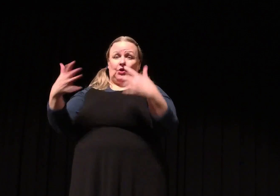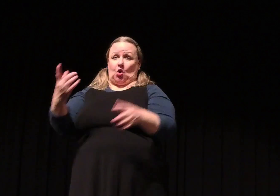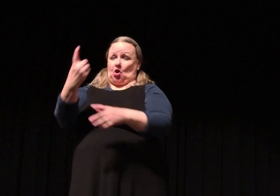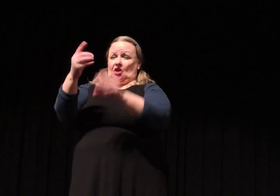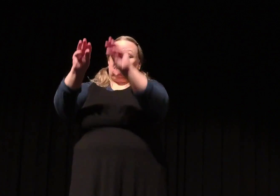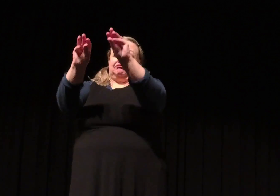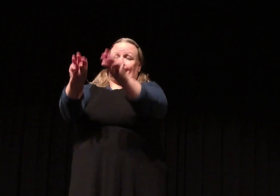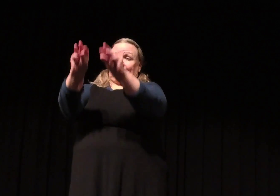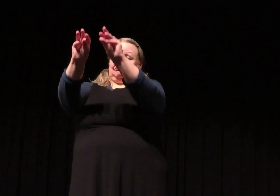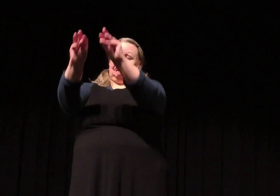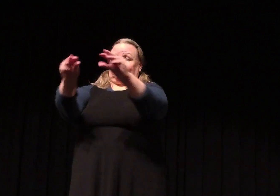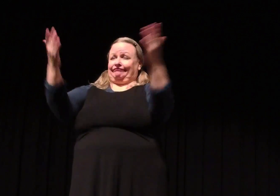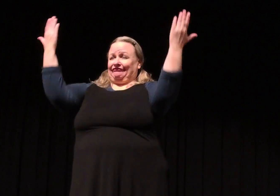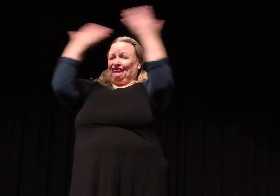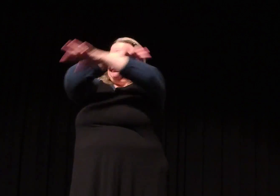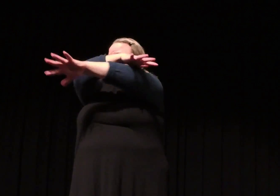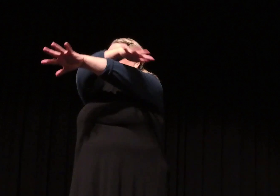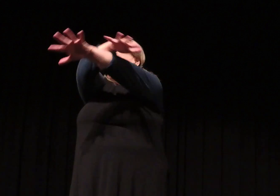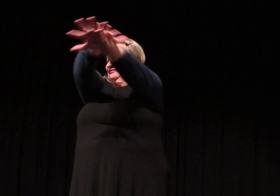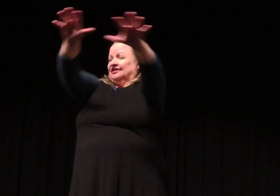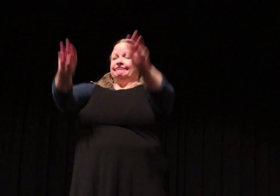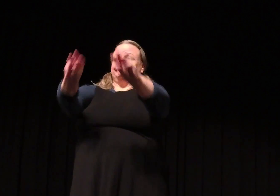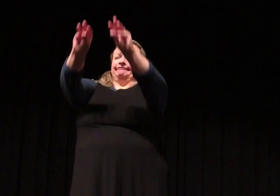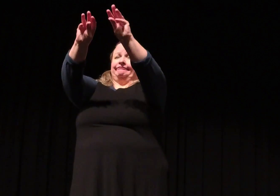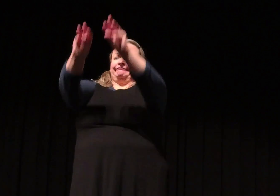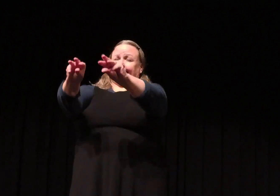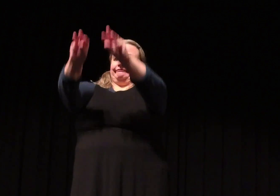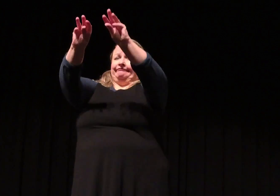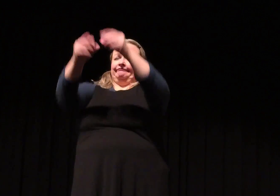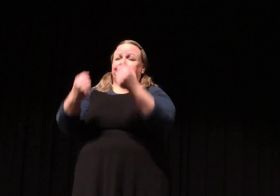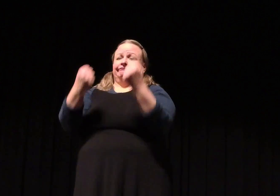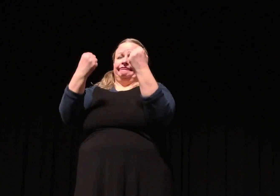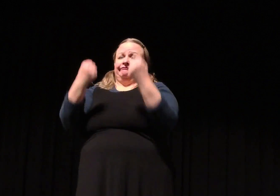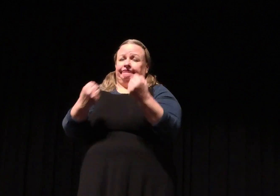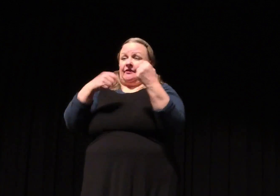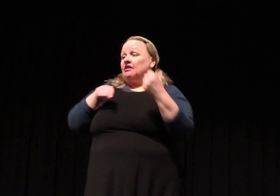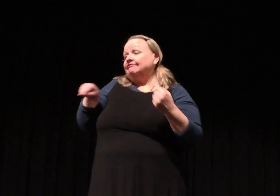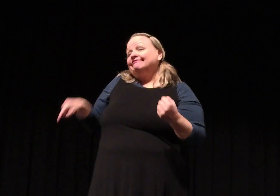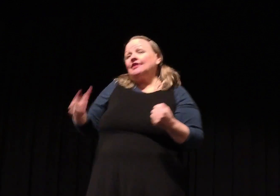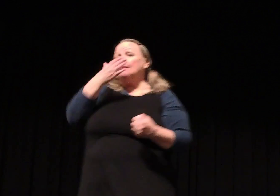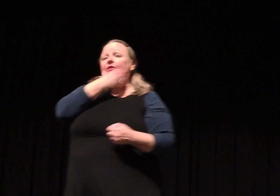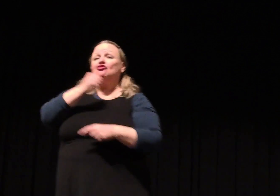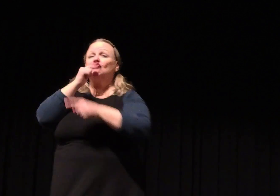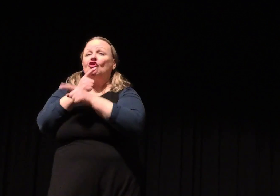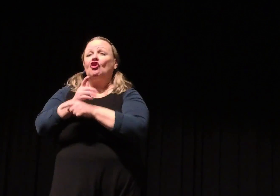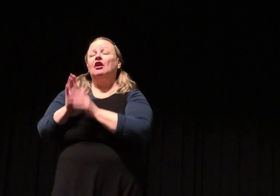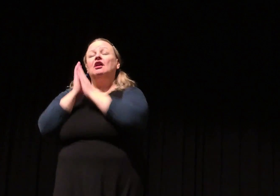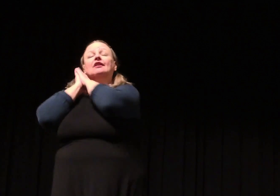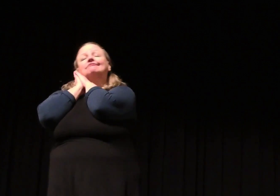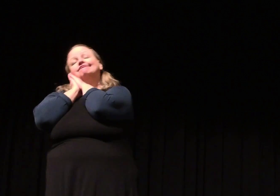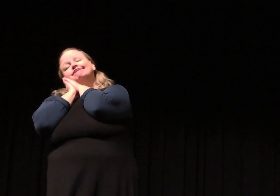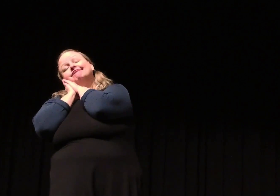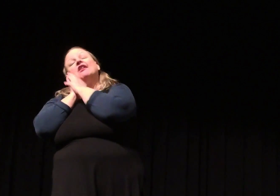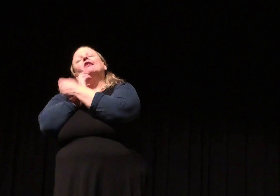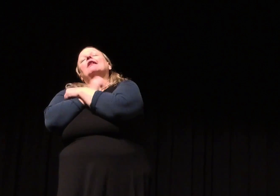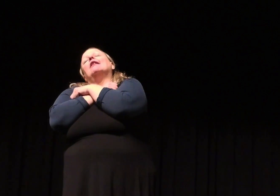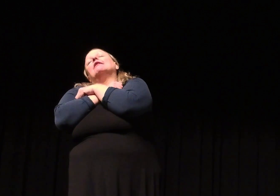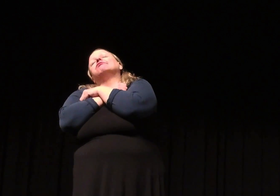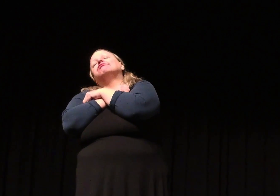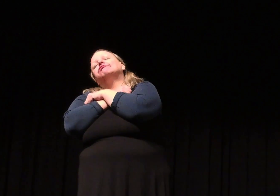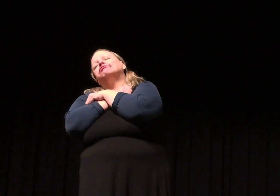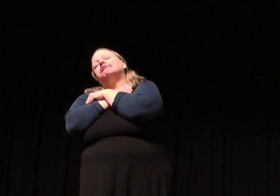auto, on voit seulement les lumières des phares. Il fait très noir dehors. Et ma